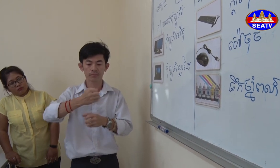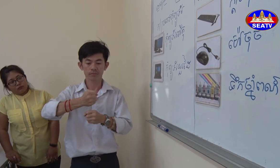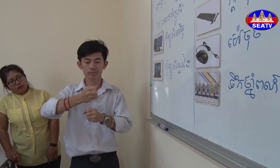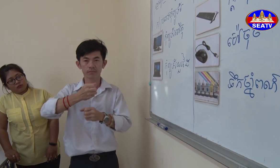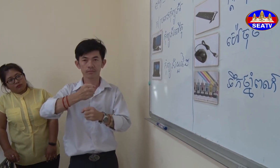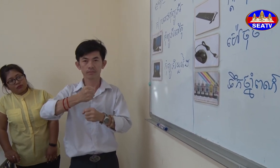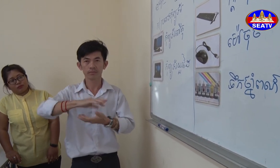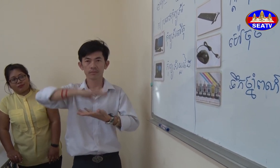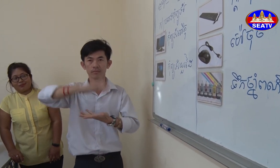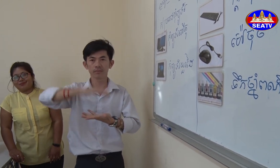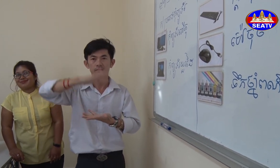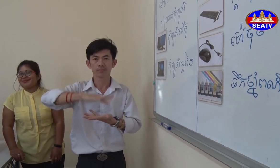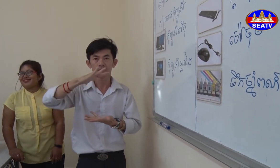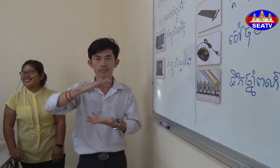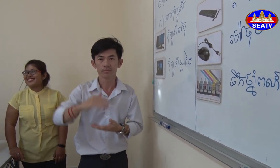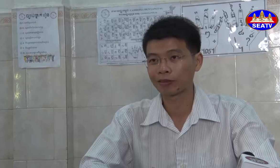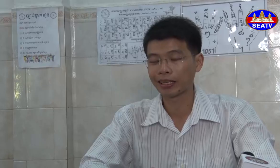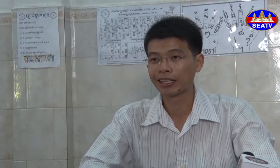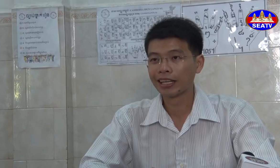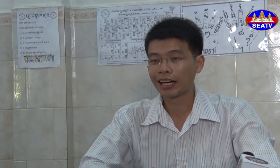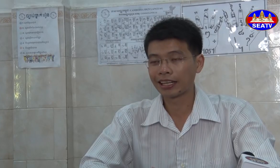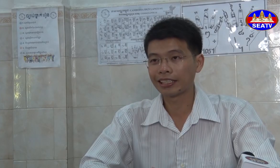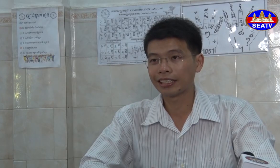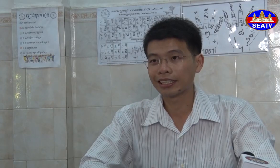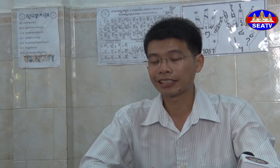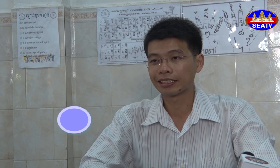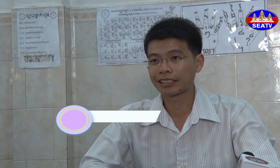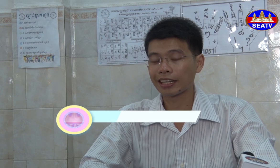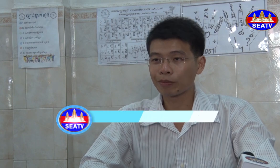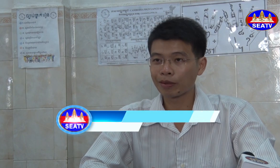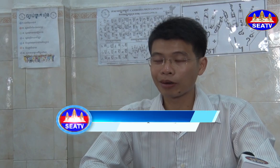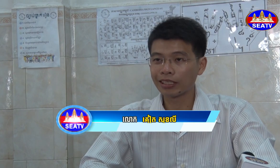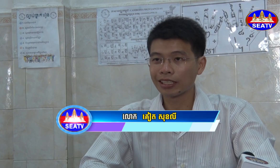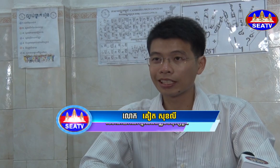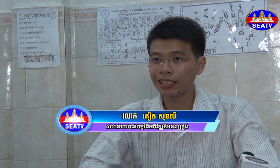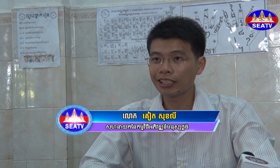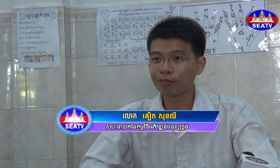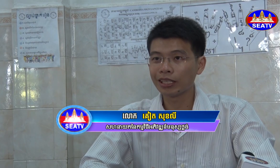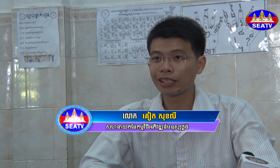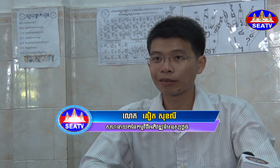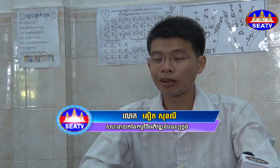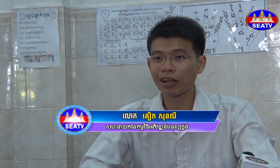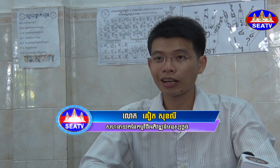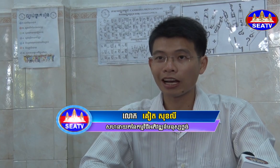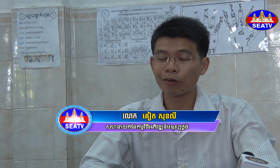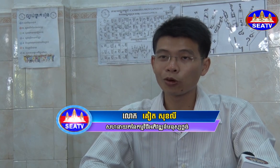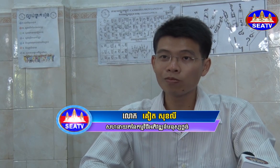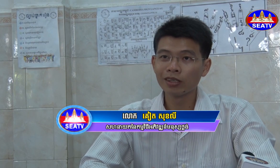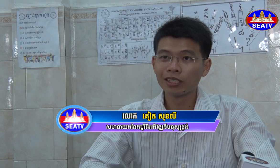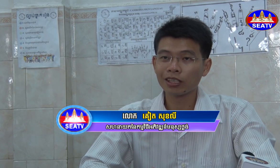ធីមួយរបស់អង្គការ Marinol ហើយសកម្មភាពរបស់យើងនៅទីនេះយើងមានផ្ដល់ការអប់រំកម្រិត